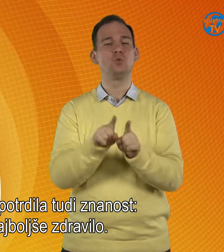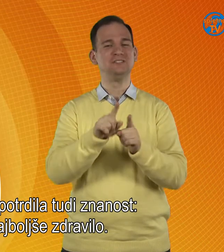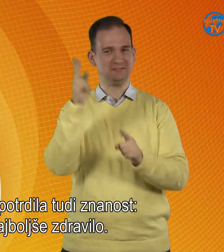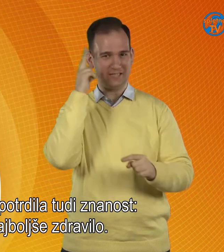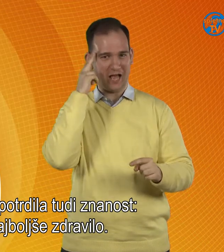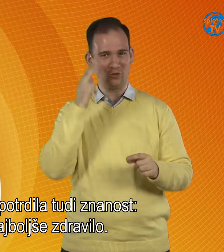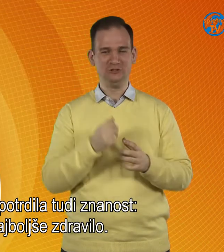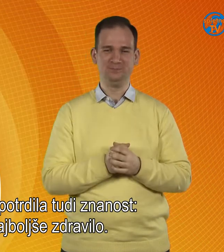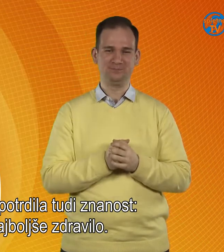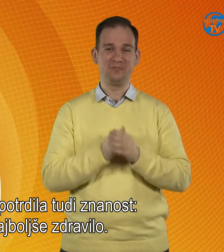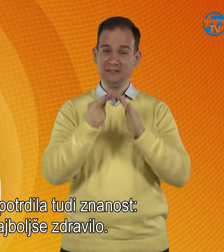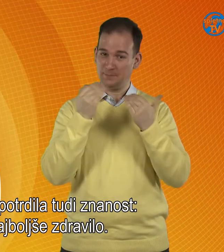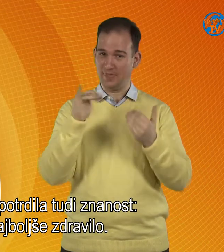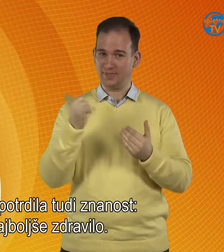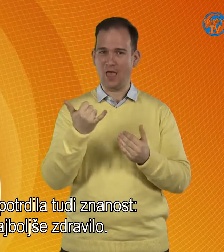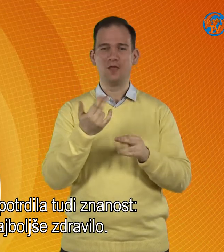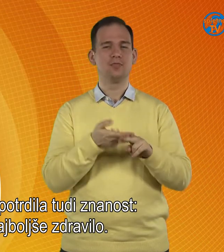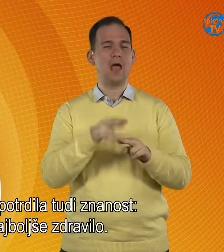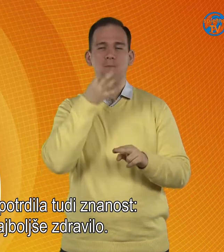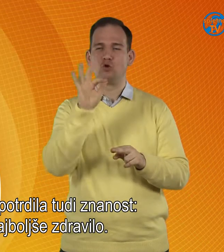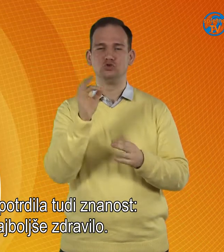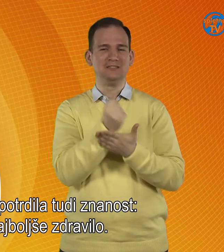tudi znanost. Smeh je najboljše zdravilo.